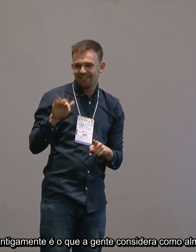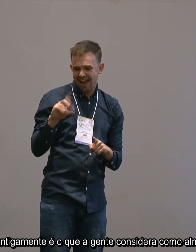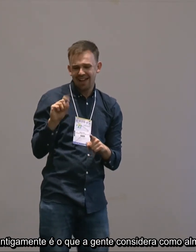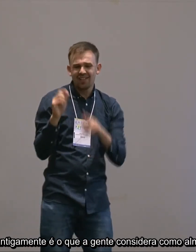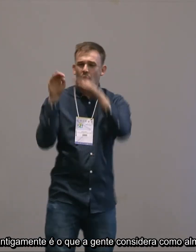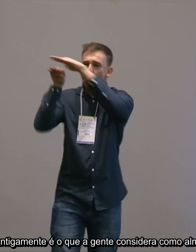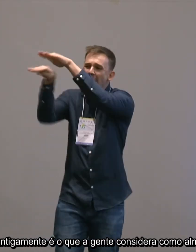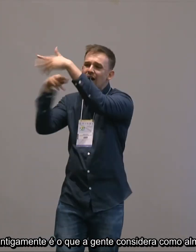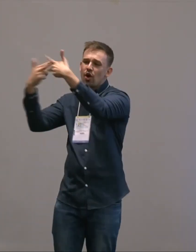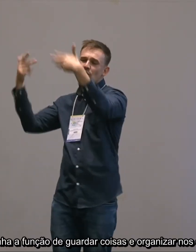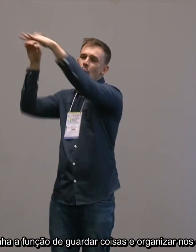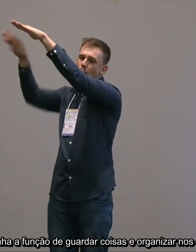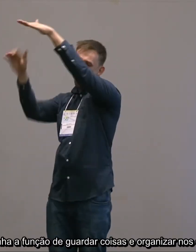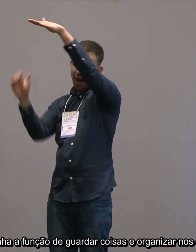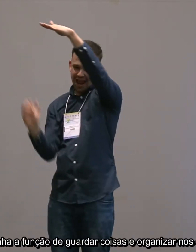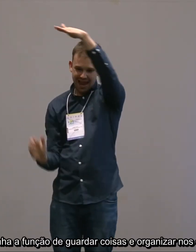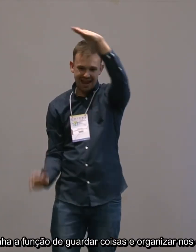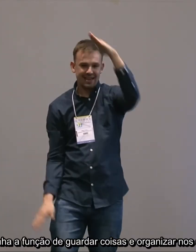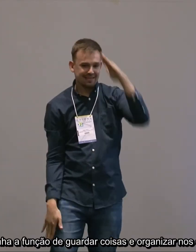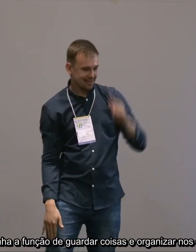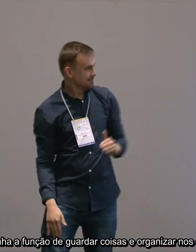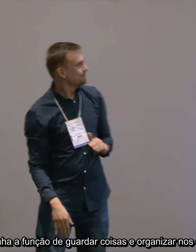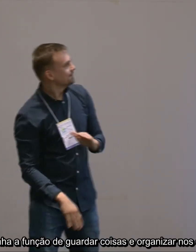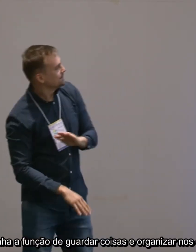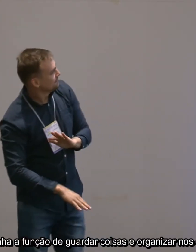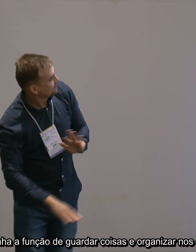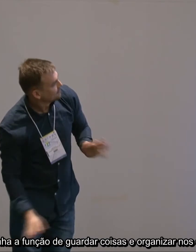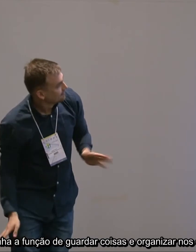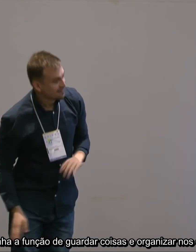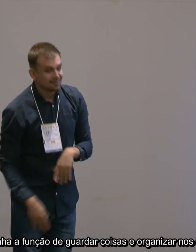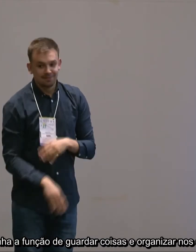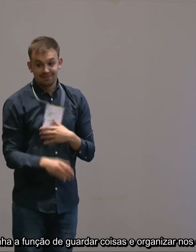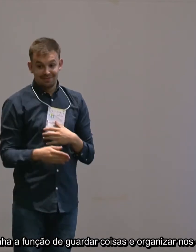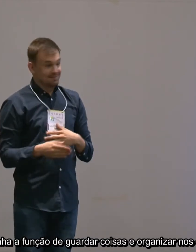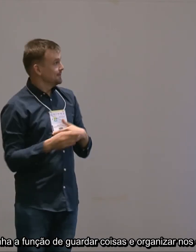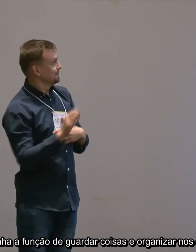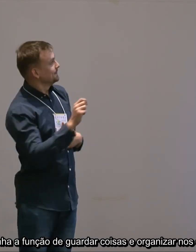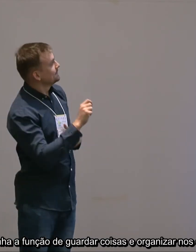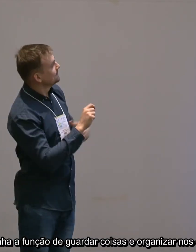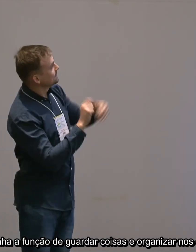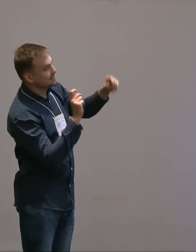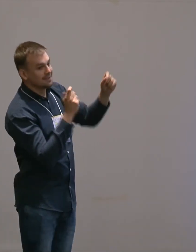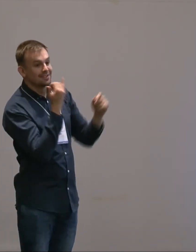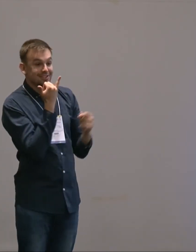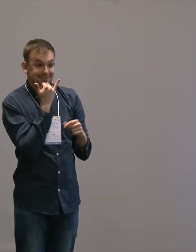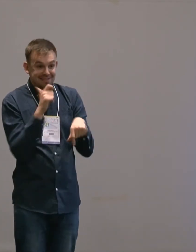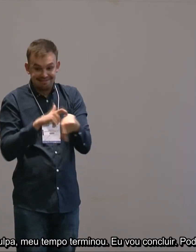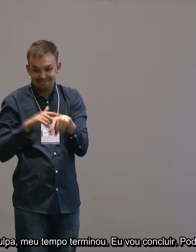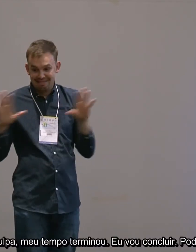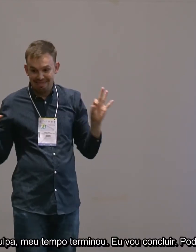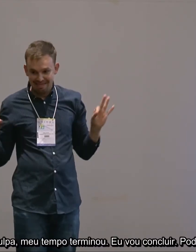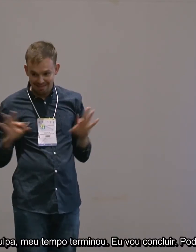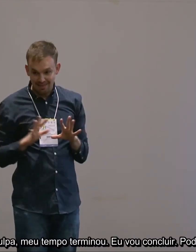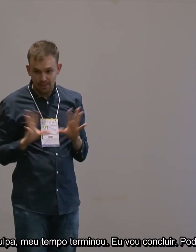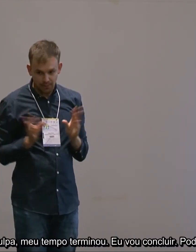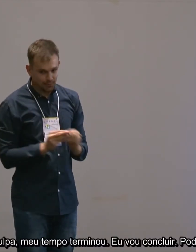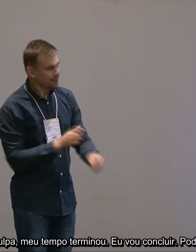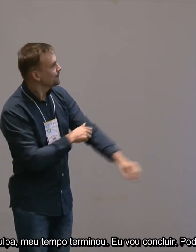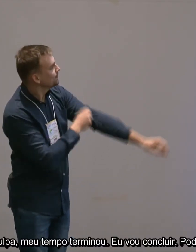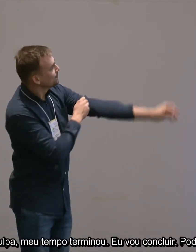almoxarifado ele tinha a função de guardar coisas e organizar as coisas nos armários desculpa o meu tempo já terminou eu